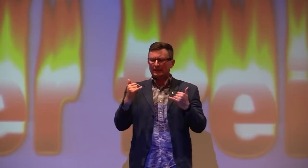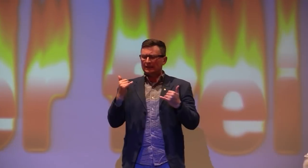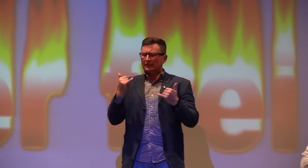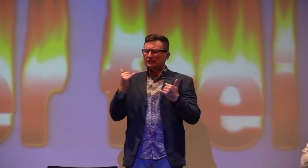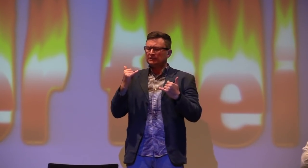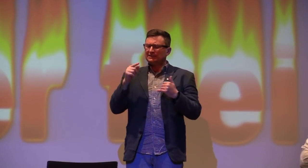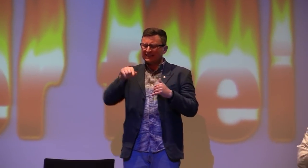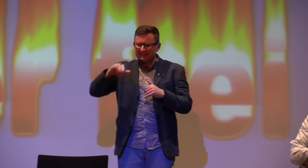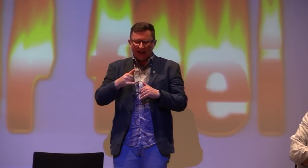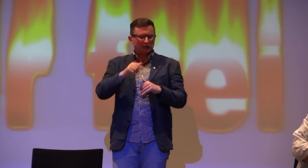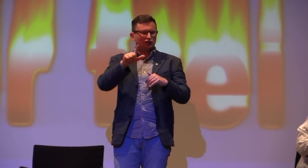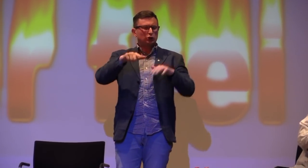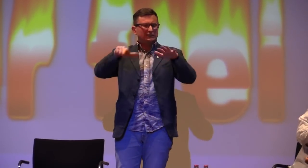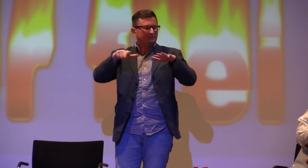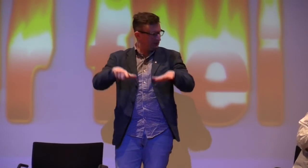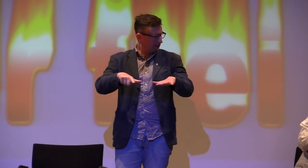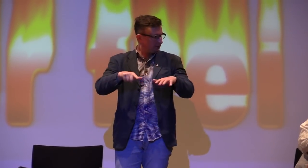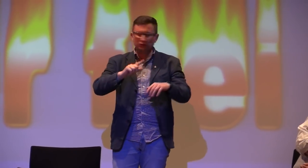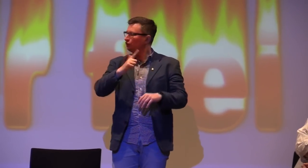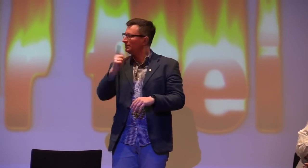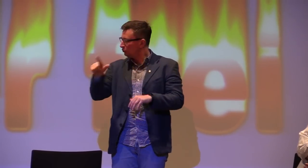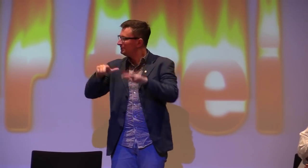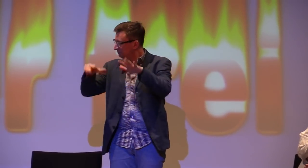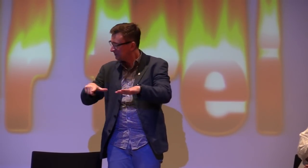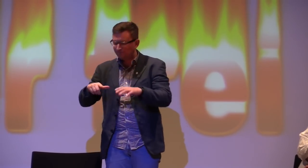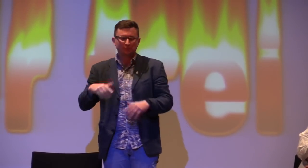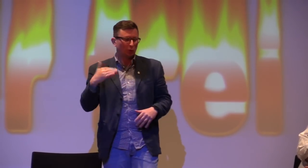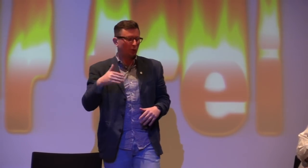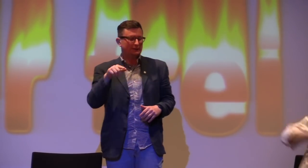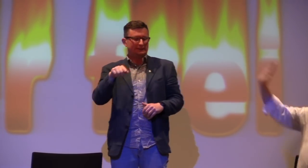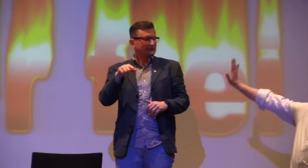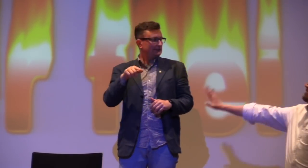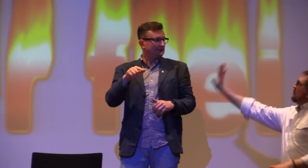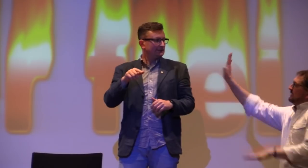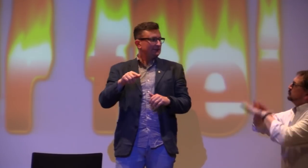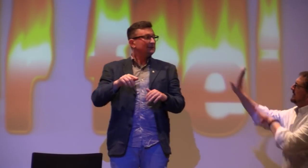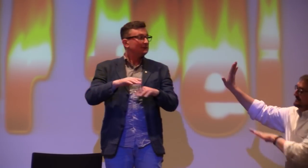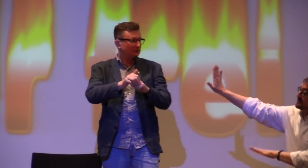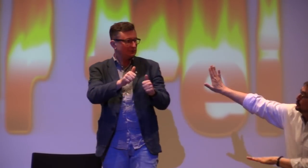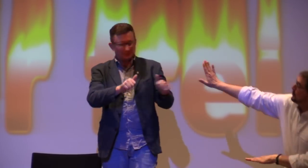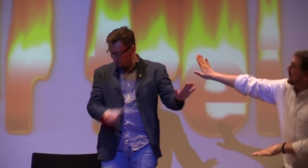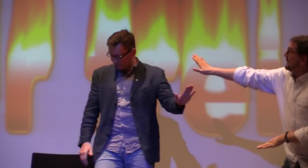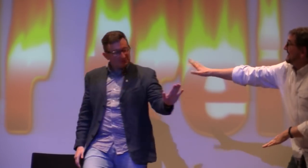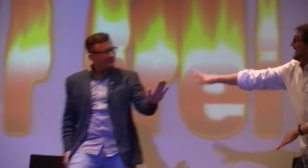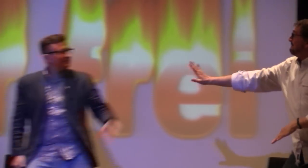Ich war ja, wie gesagt, schon 5 Jahre im Vorstand und 2017, Moment, ganz